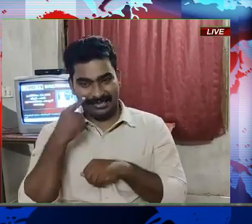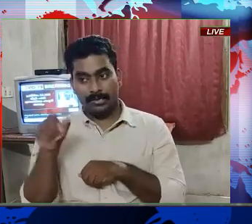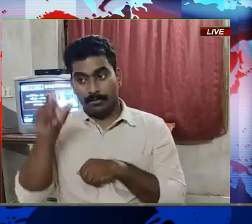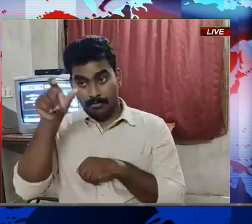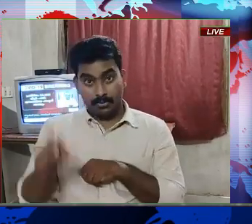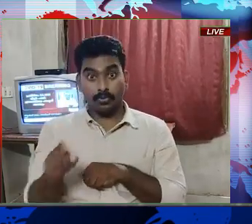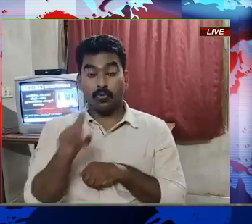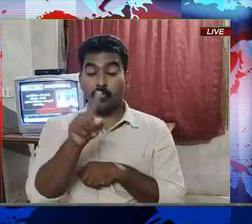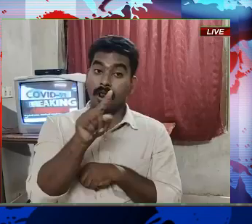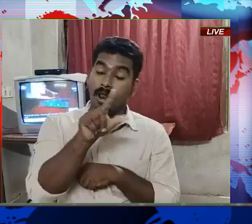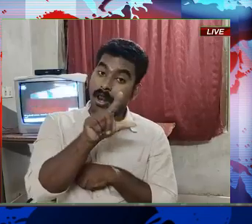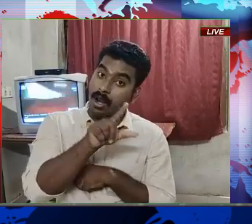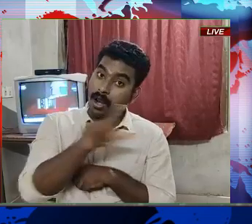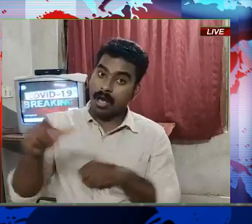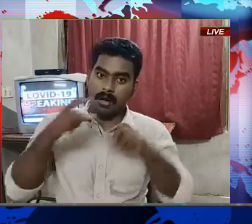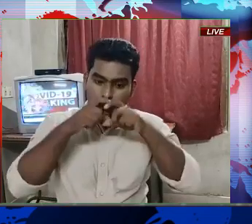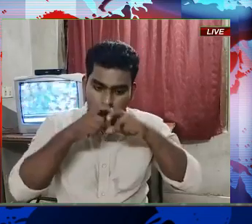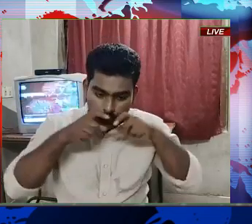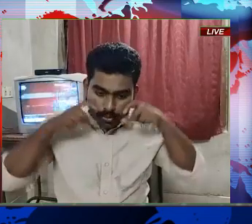മന്ത്രിസഭാ യോഗമുണ്ടായിരുന്നു.